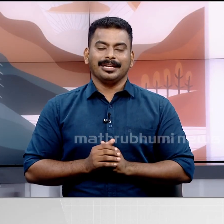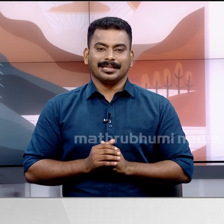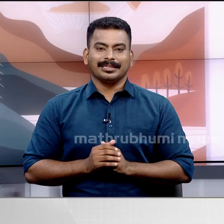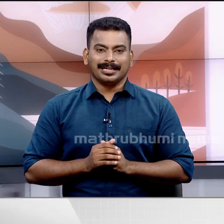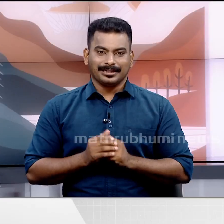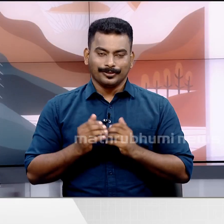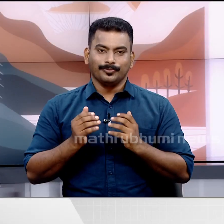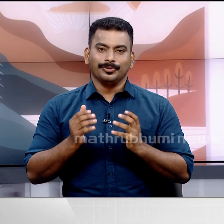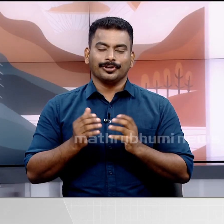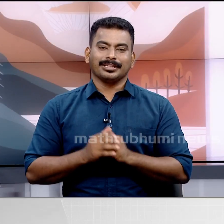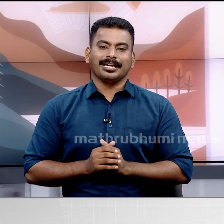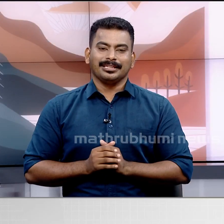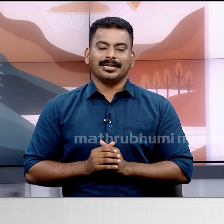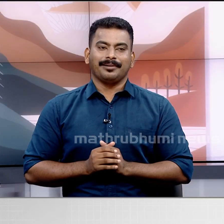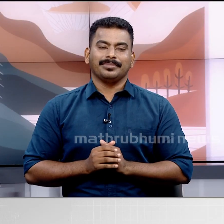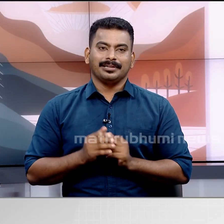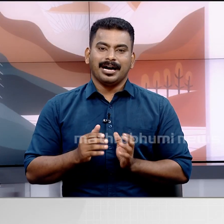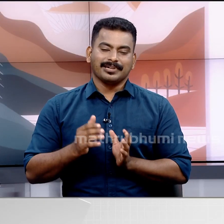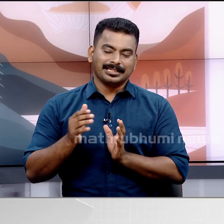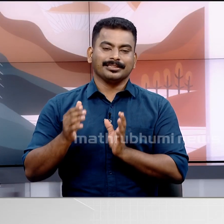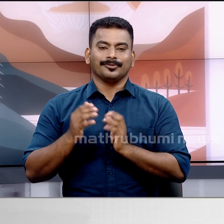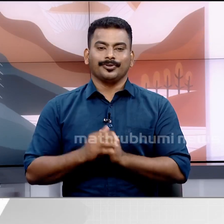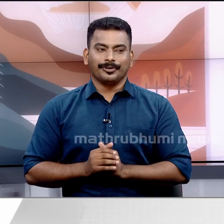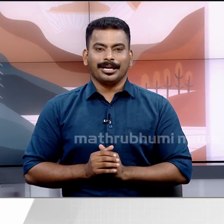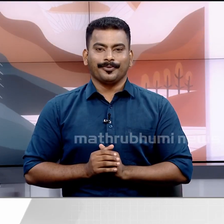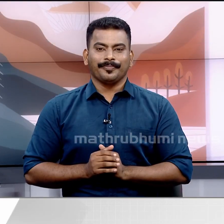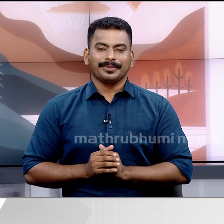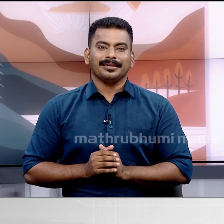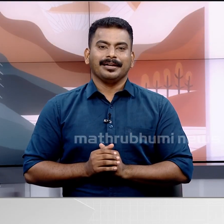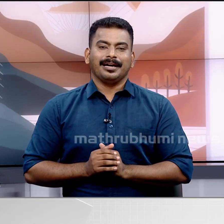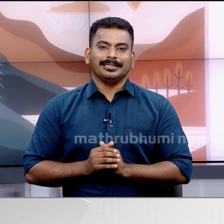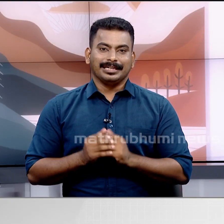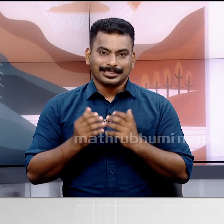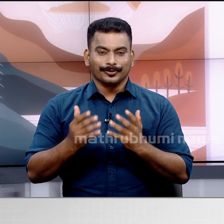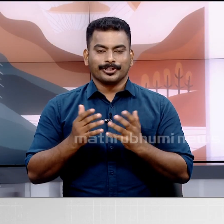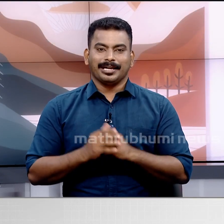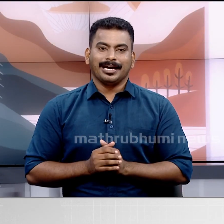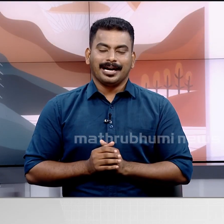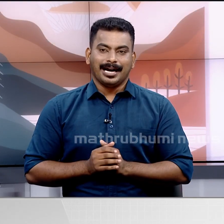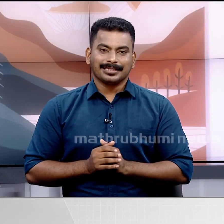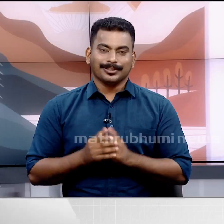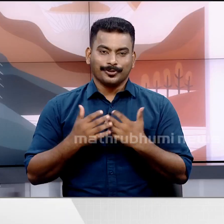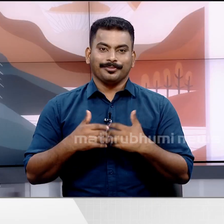ഉണ്ടാവില്ല അല്ലെങ്കിൽ അത് കിട്ടാൻ എന്തോ ബുദ്ധിമുട്ടുണ്ടെന്ന് കരുതിയ ആ അവസ്ഥയിൽ നിന്ന് ഒരു കുട്ടി ഉണ്ടായപ്പോൾ അദ്ദേഹത്തിന്